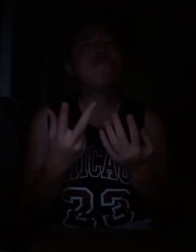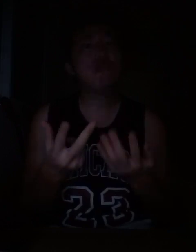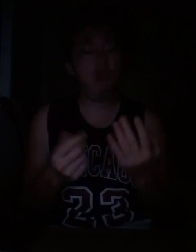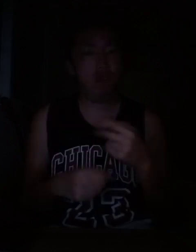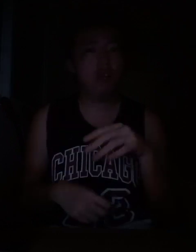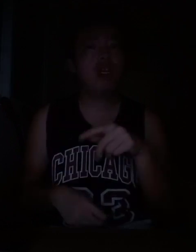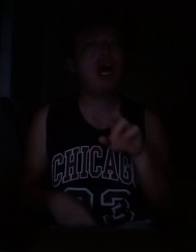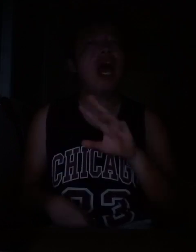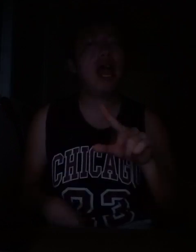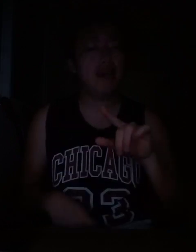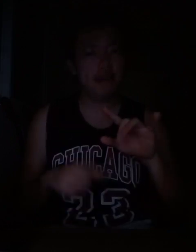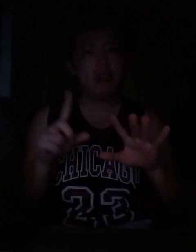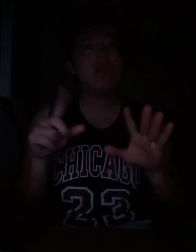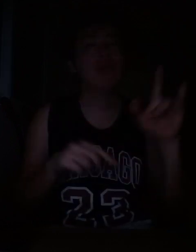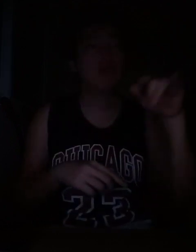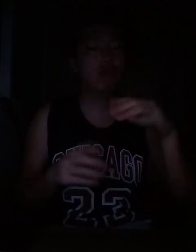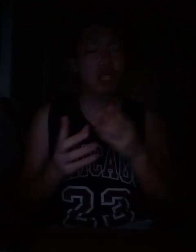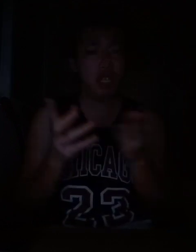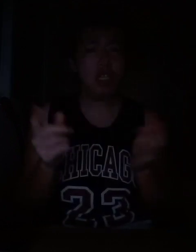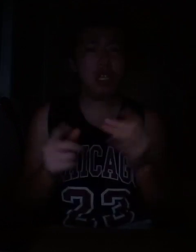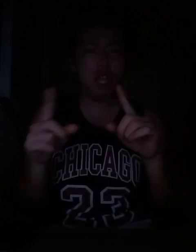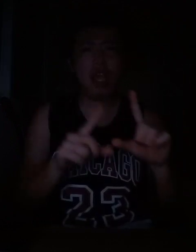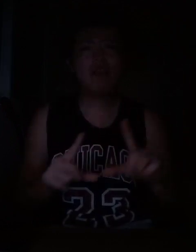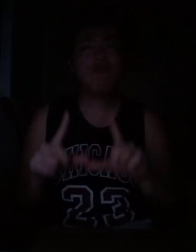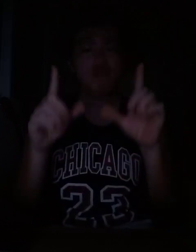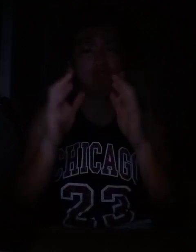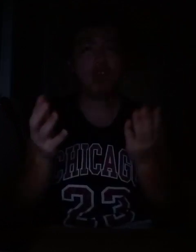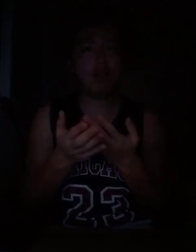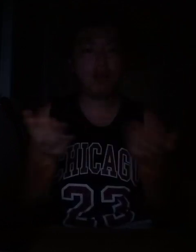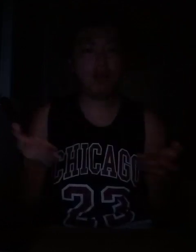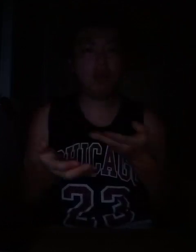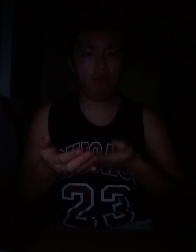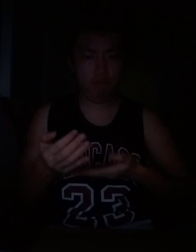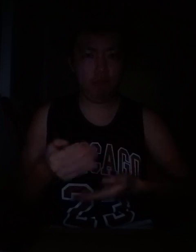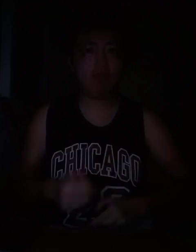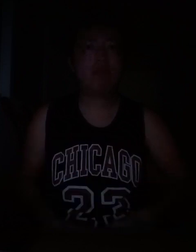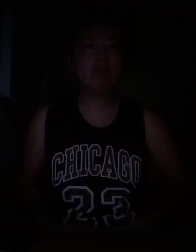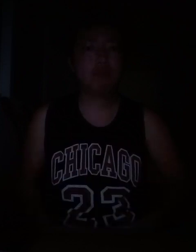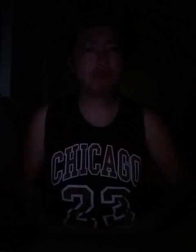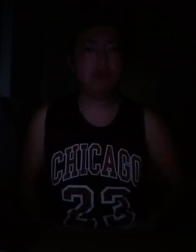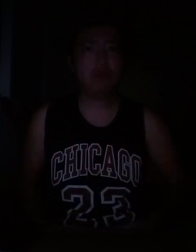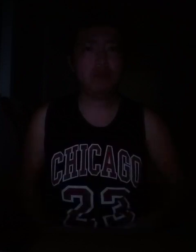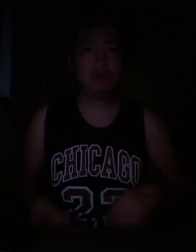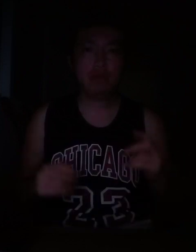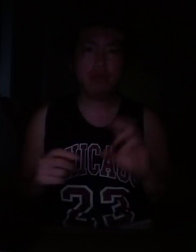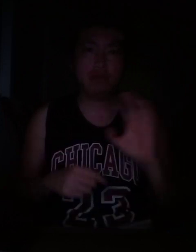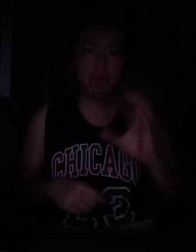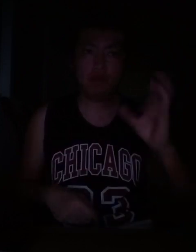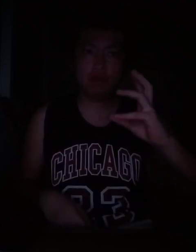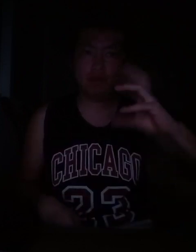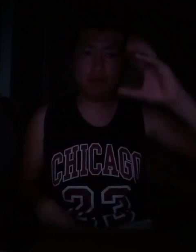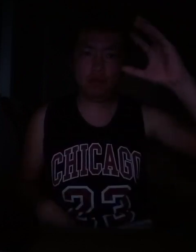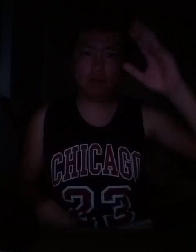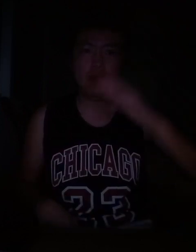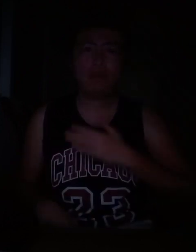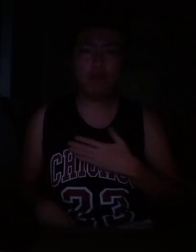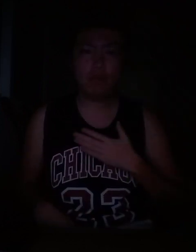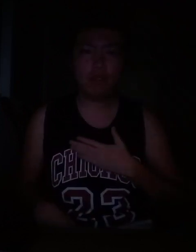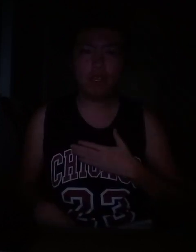대원 37,000명이 분산돼 새 숙소가 배정됐습니다. 예, 태풍이 올라오고 있어서 걱정이긴 한데 앞으로 남은 일정은